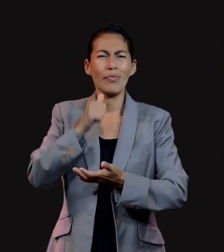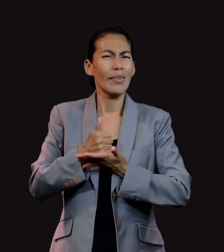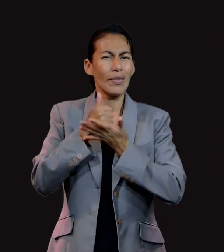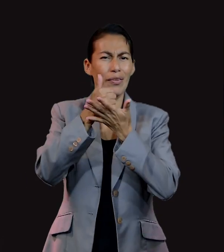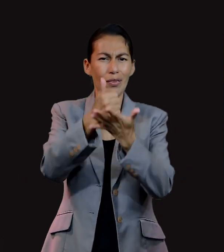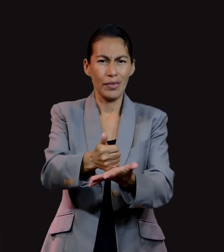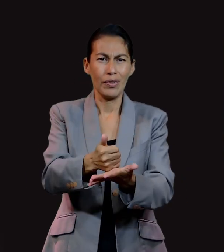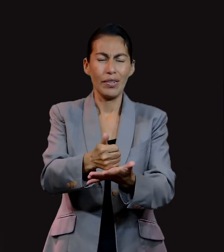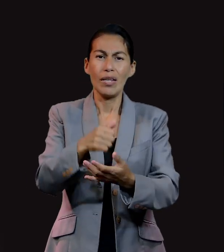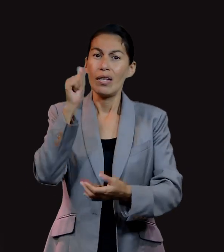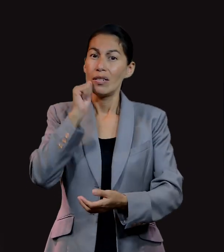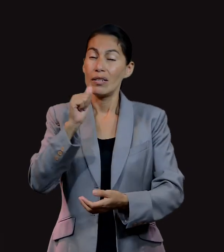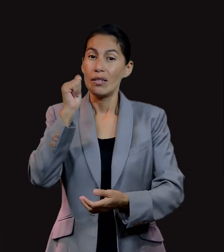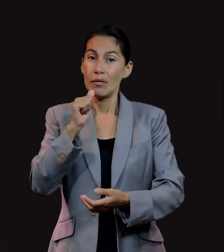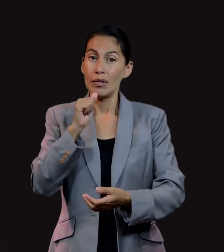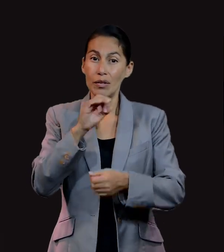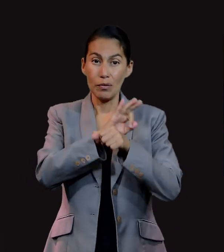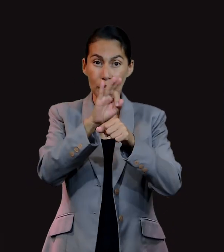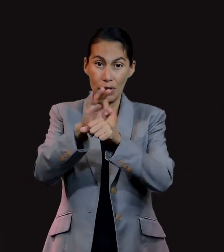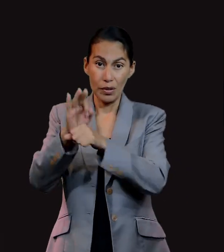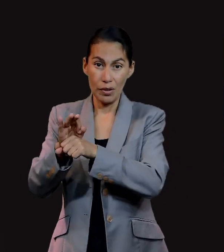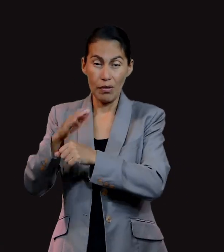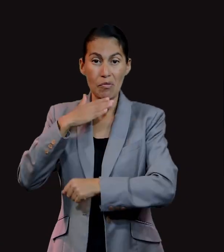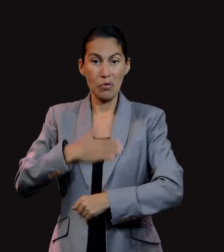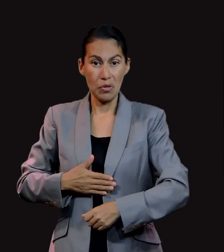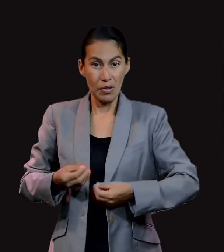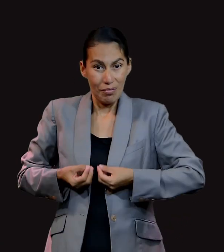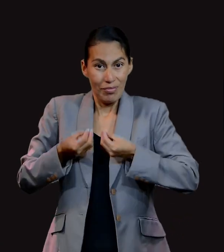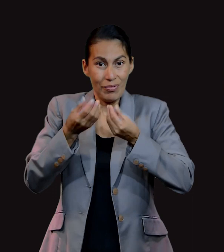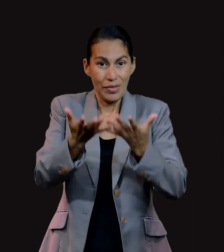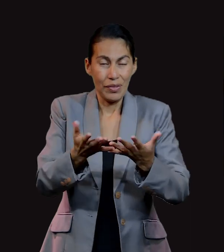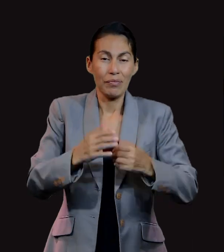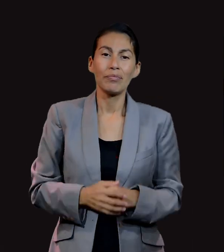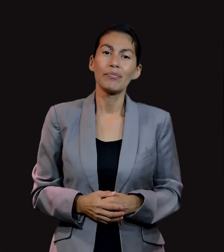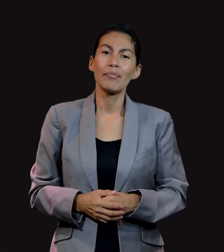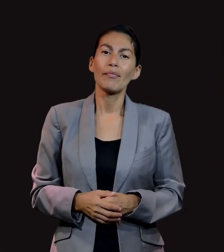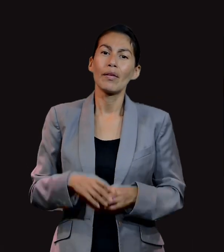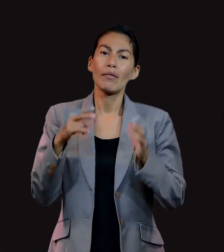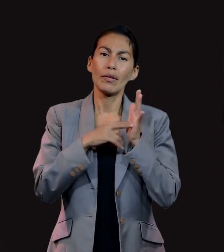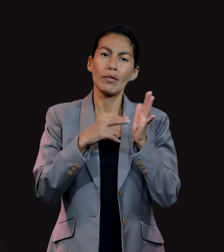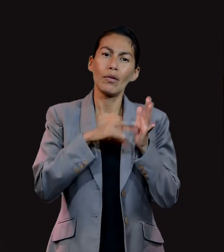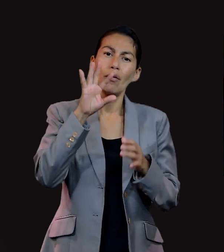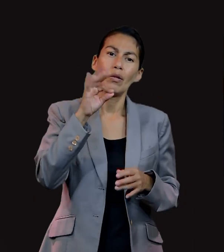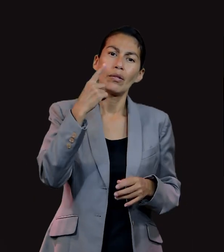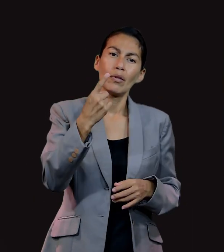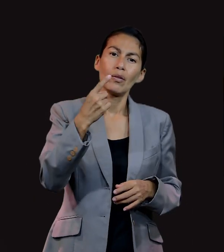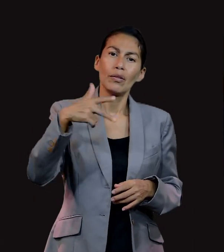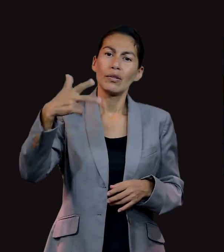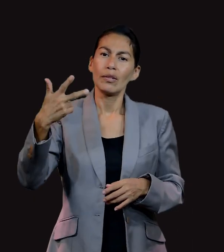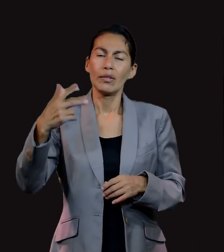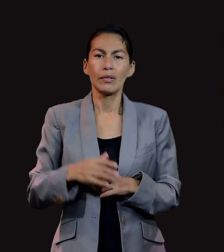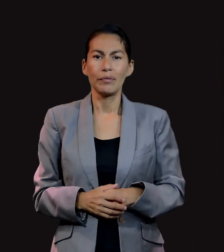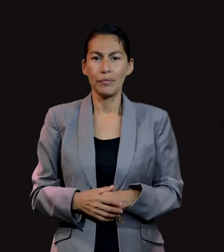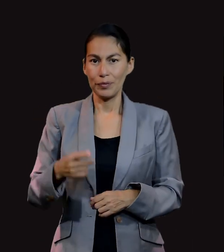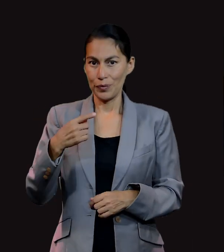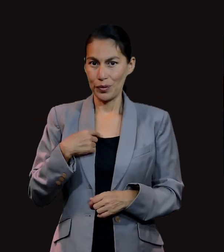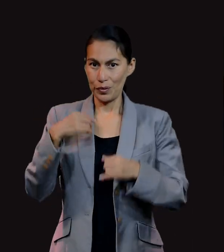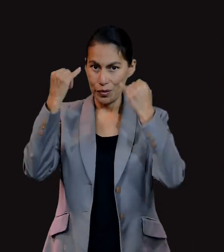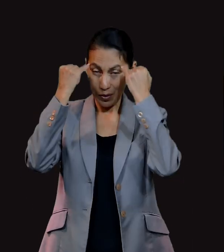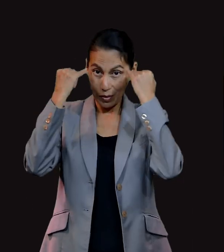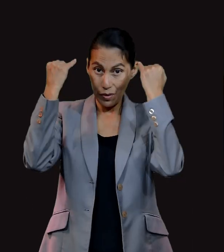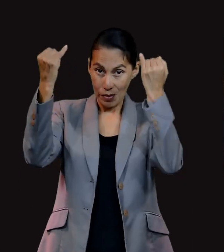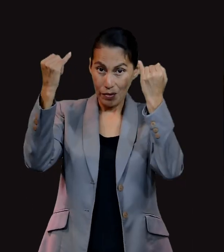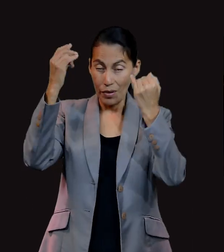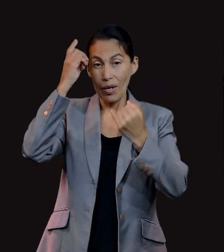ayudaré Siempre te sustentaré Con la diestra De mi justicia 41 13 Porque yo Jehová